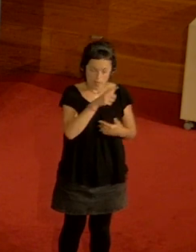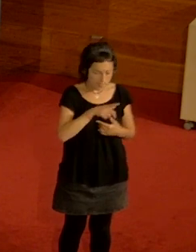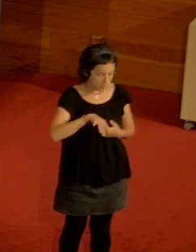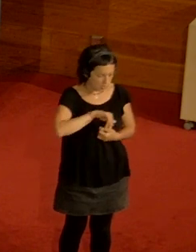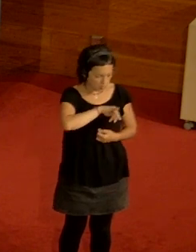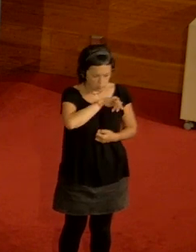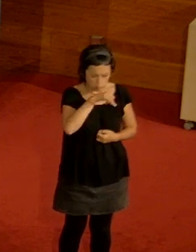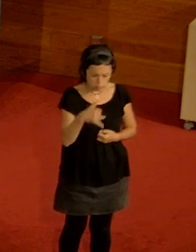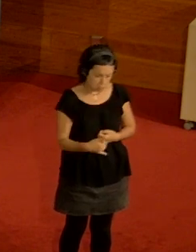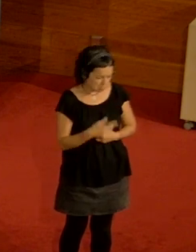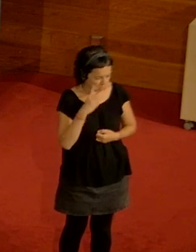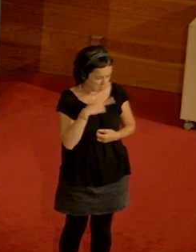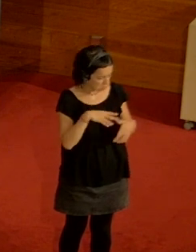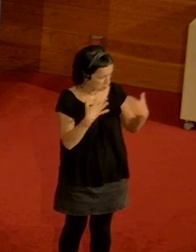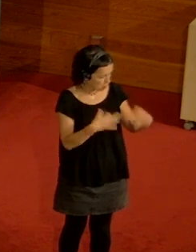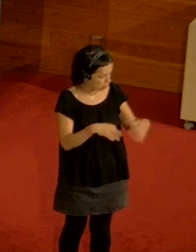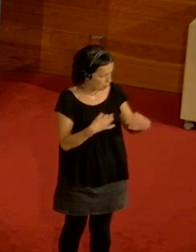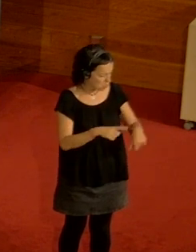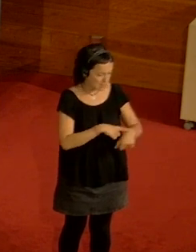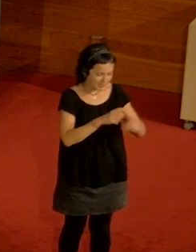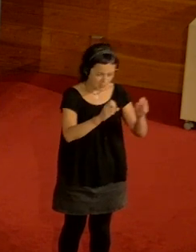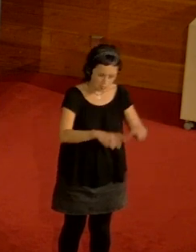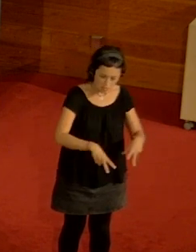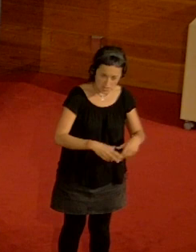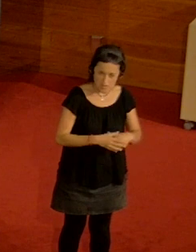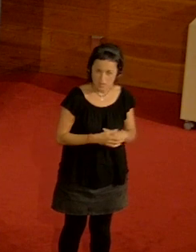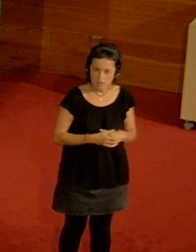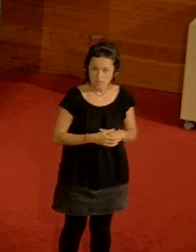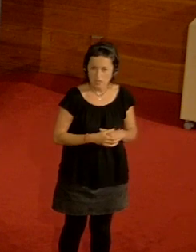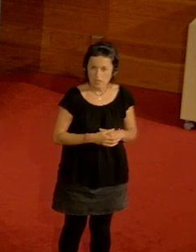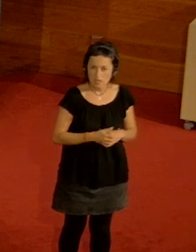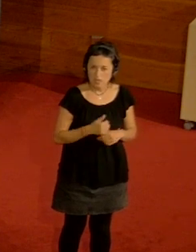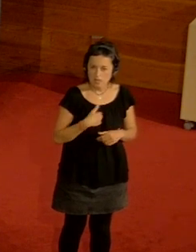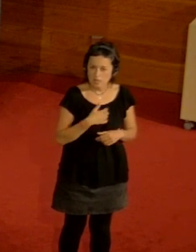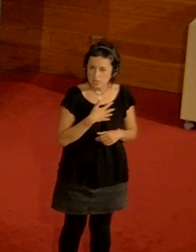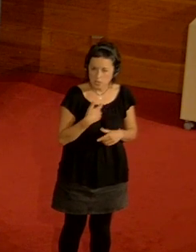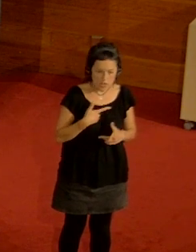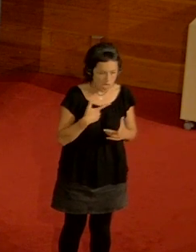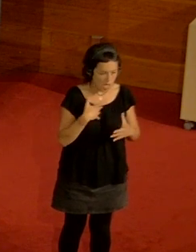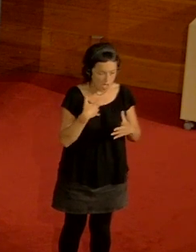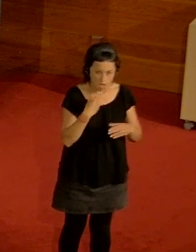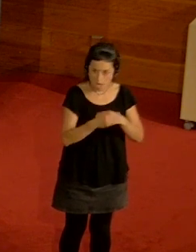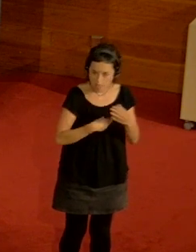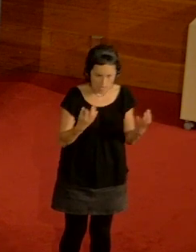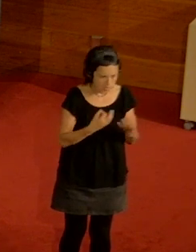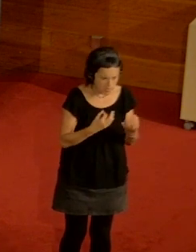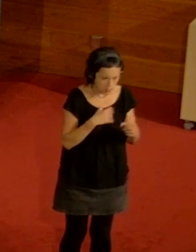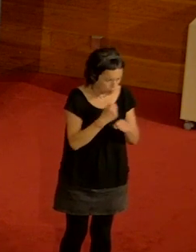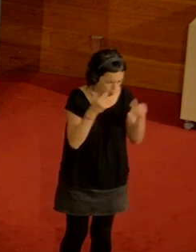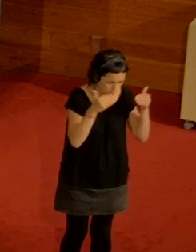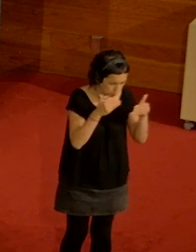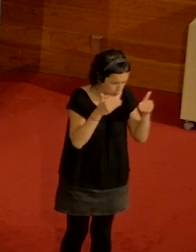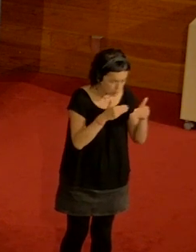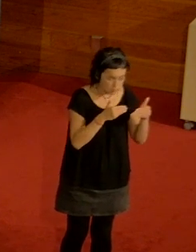agotadas sin tiempo eh queriendo hacer todo lo que tenemos que hacer eh olvidando que con